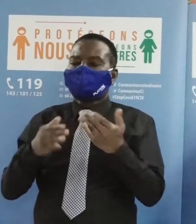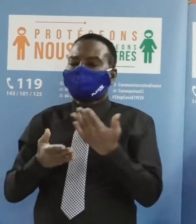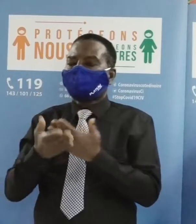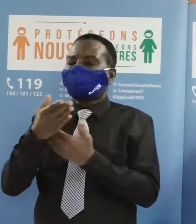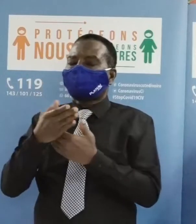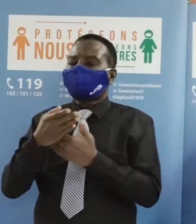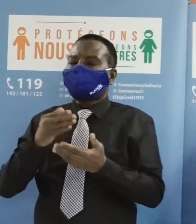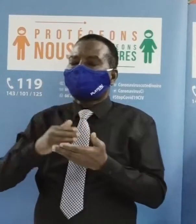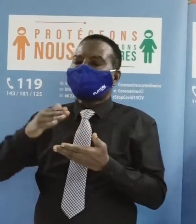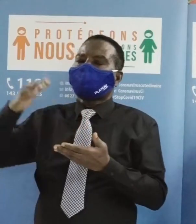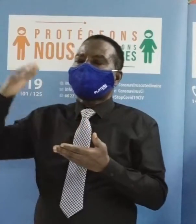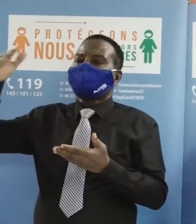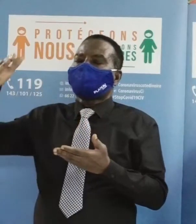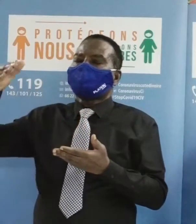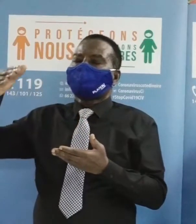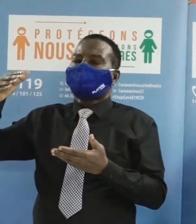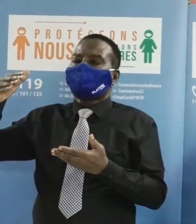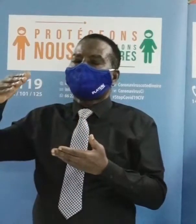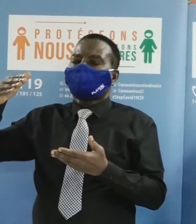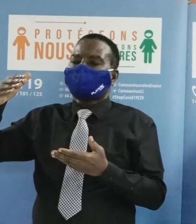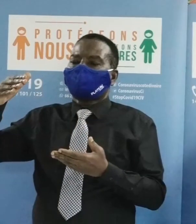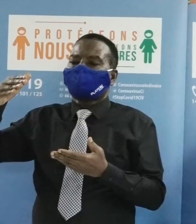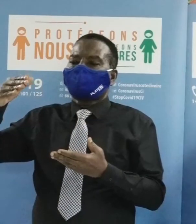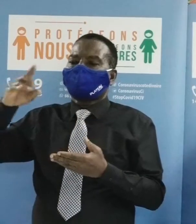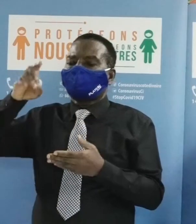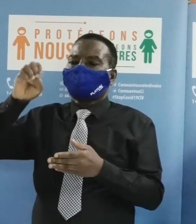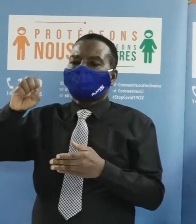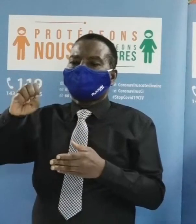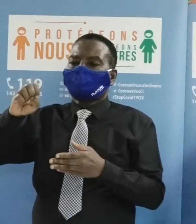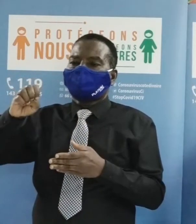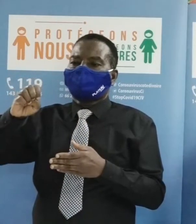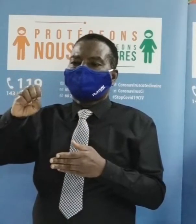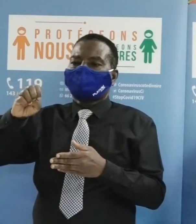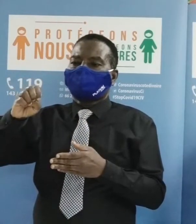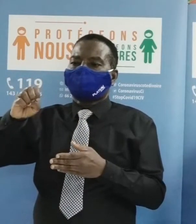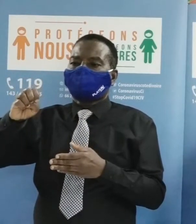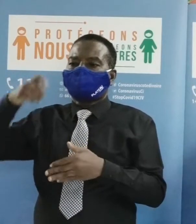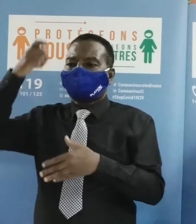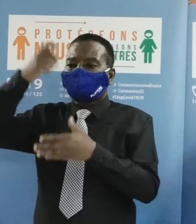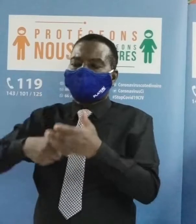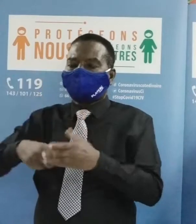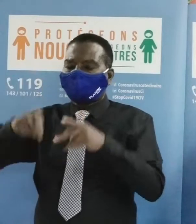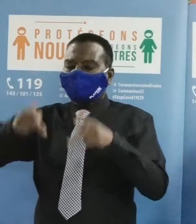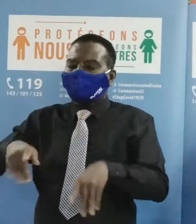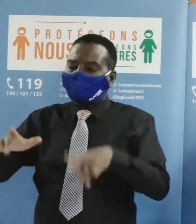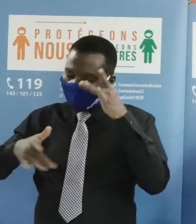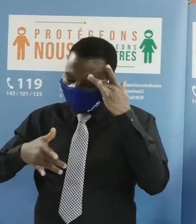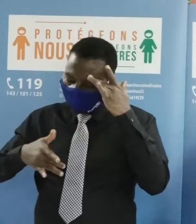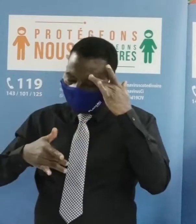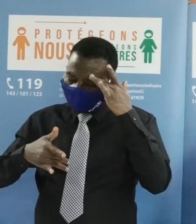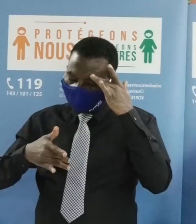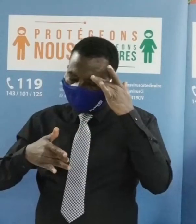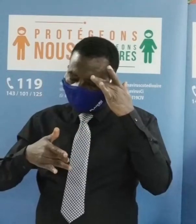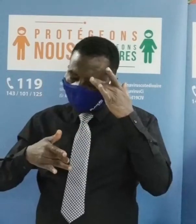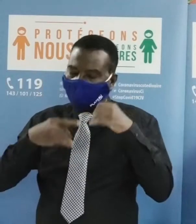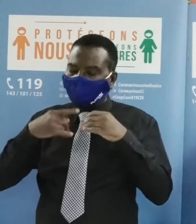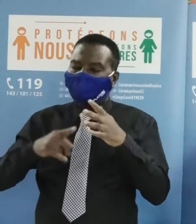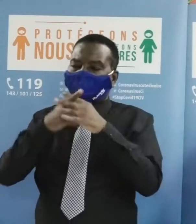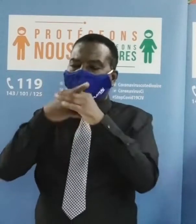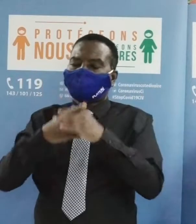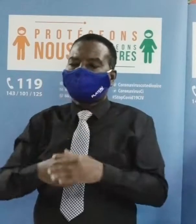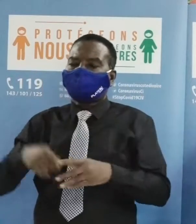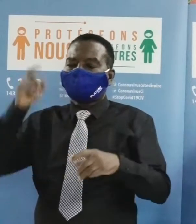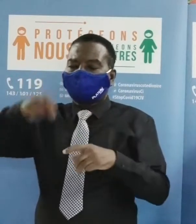montée vertigineuse inattendu 2 du taux de cas positifs il est apparu